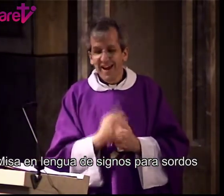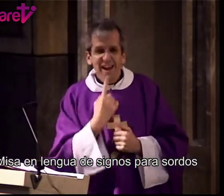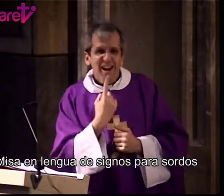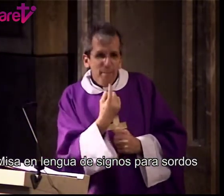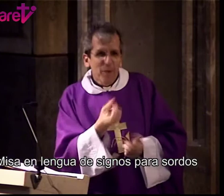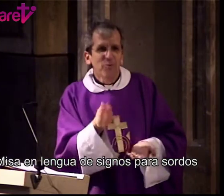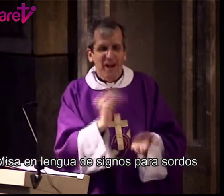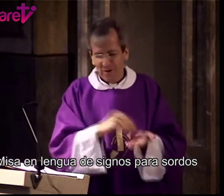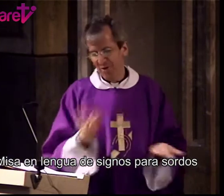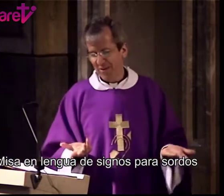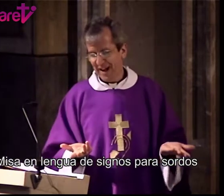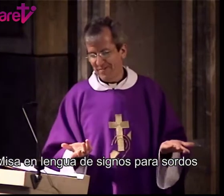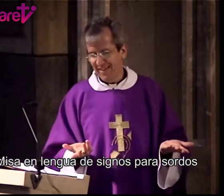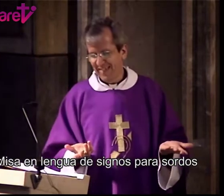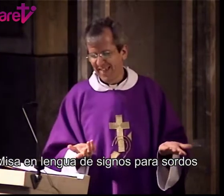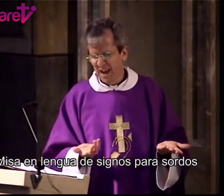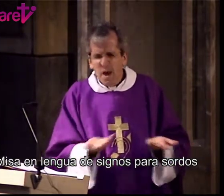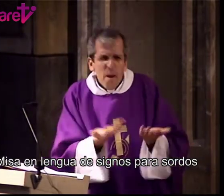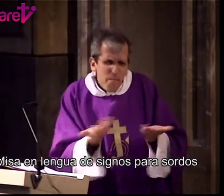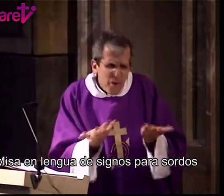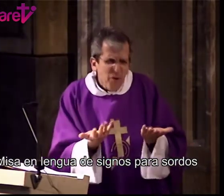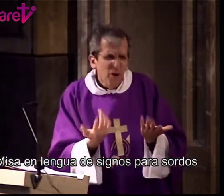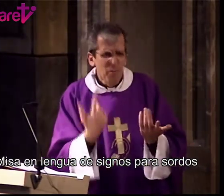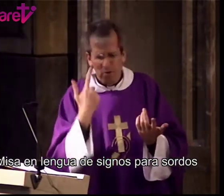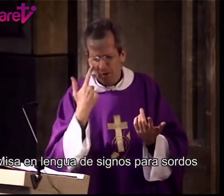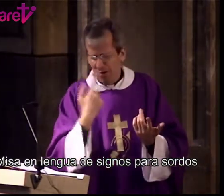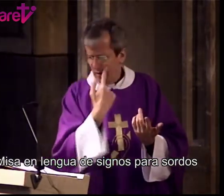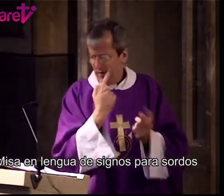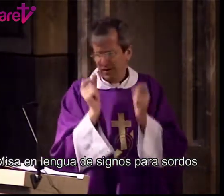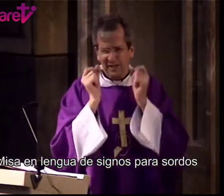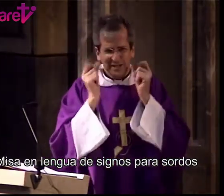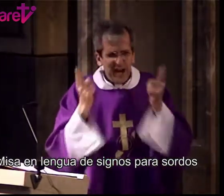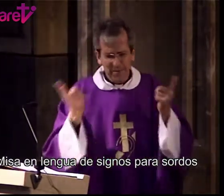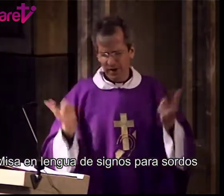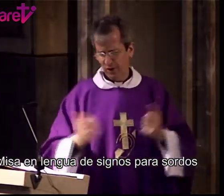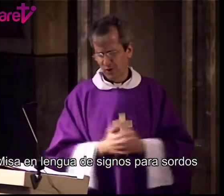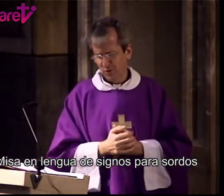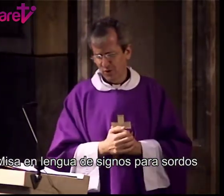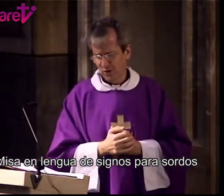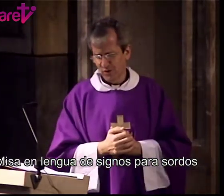Le preguntaron otra vez: ¿pero cómo se han abierto tus ojos?